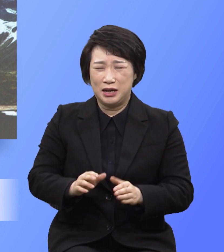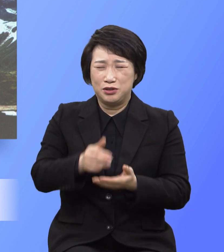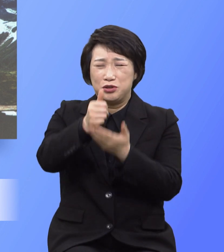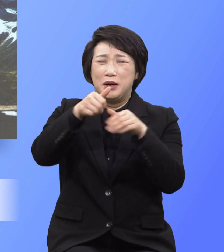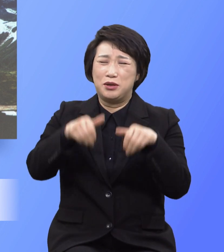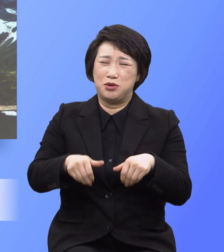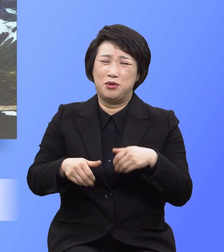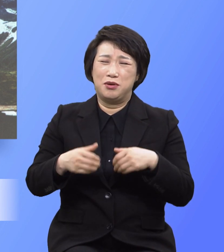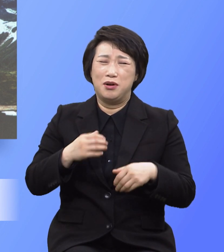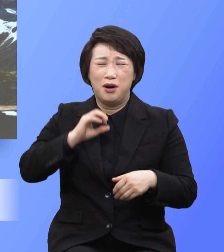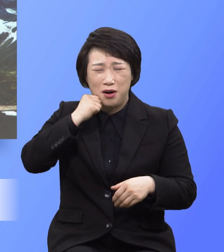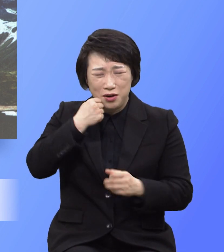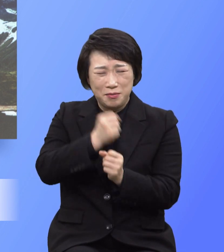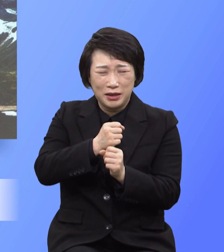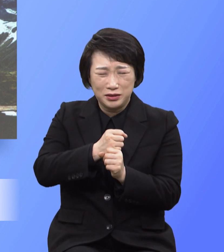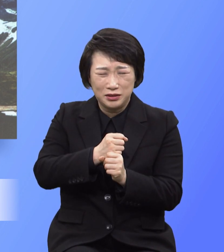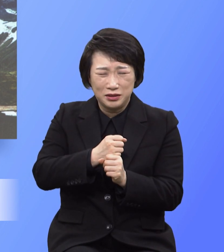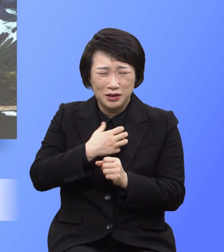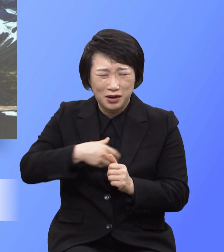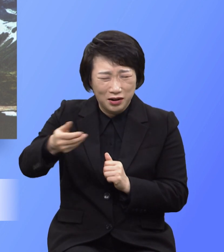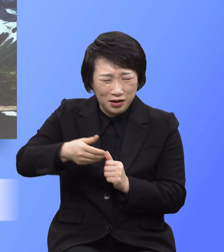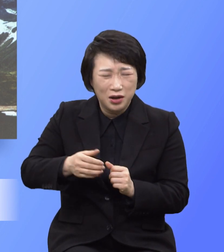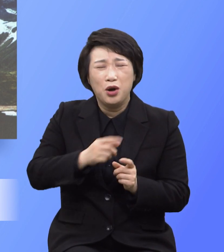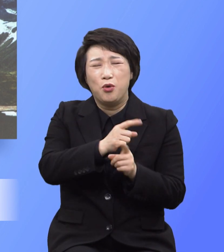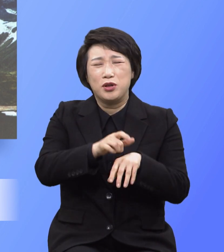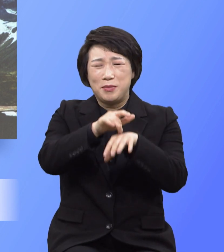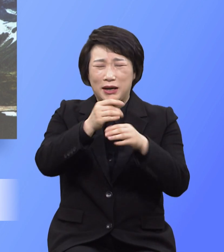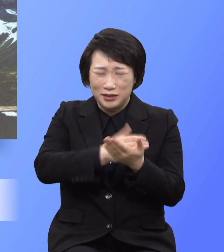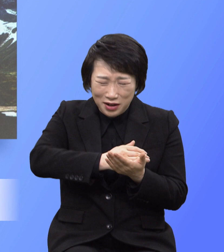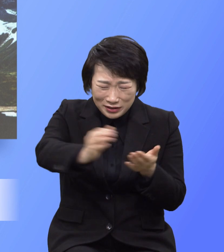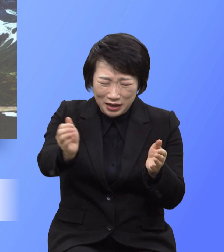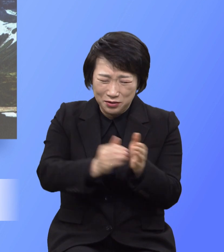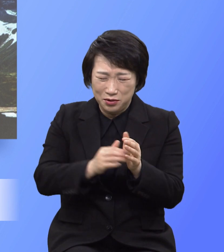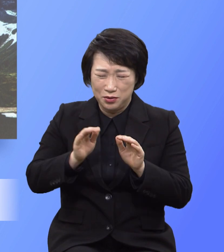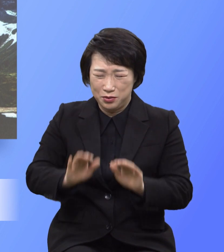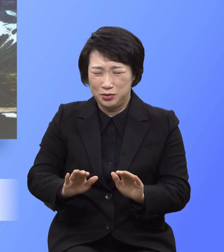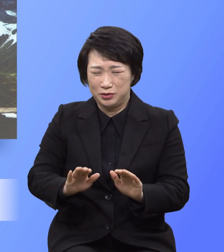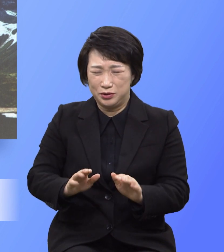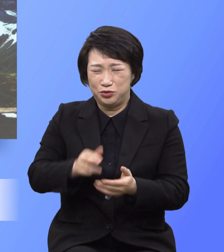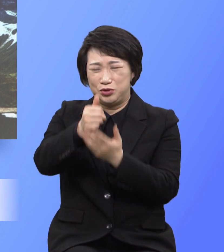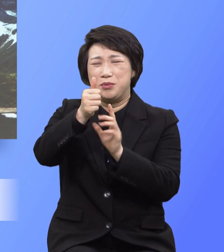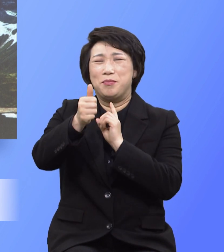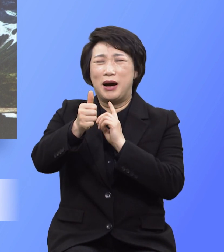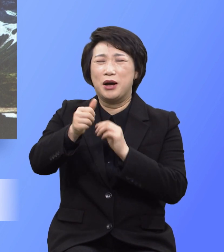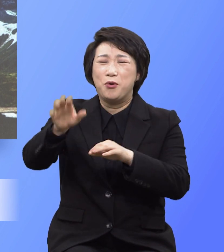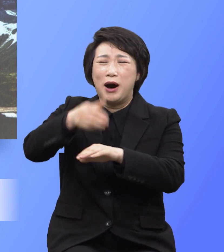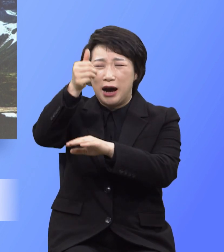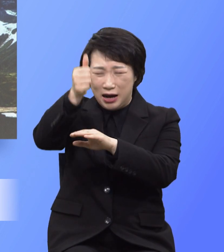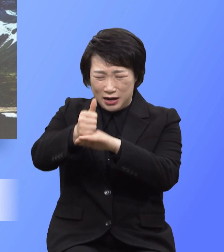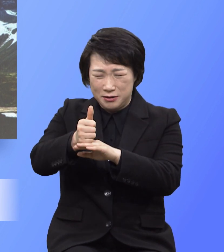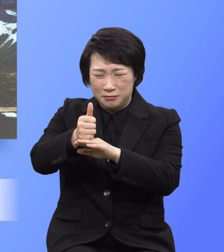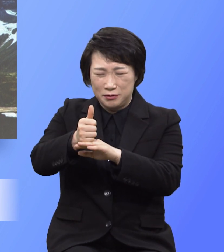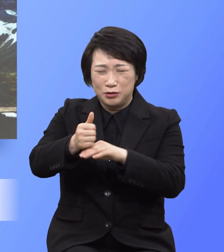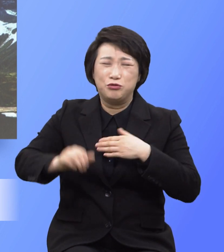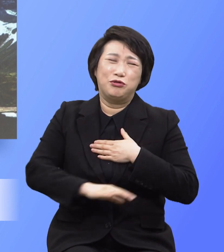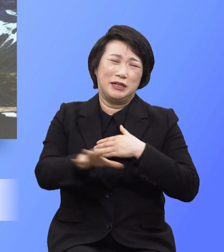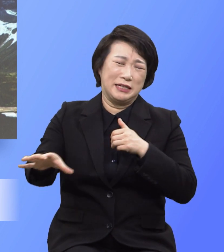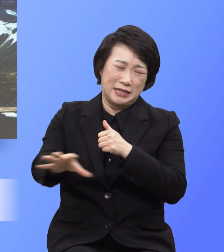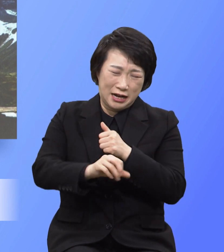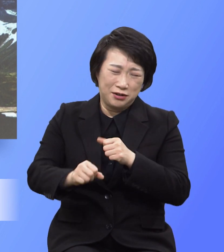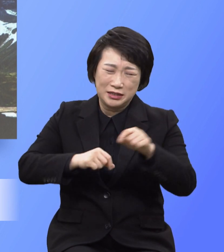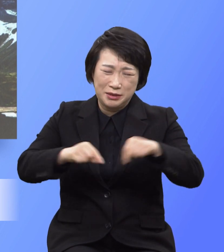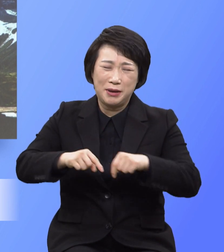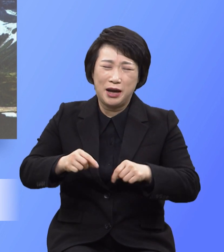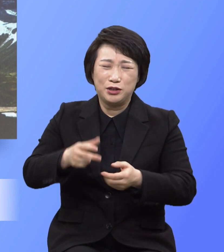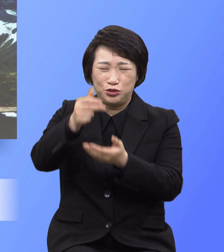주의 종을 괴롭히는 원수도 떠나게 하시고 오늘 주만이 왕 되시고 장악자,